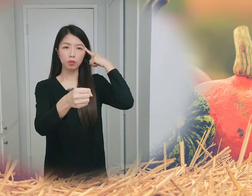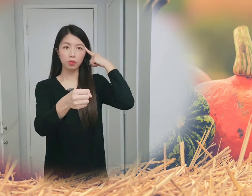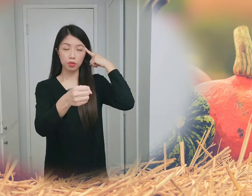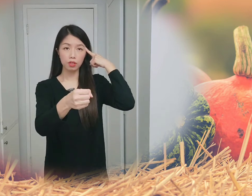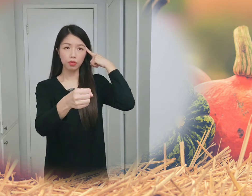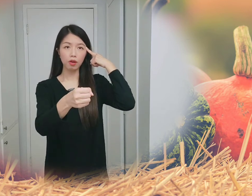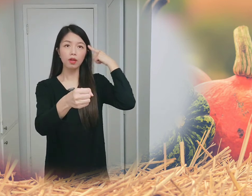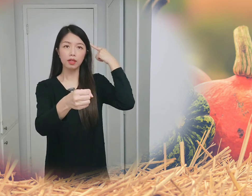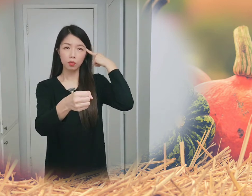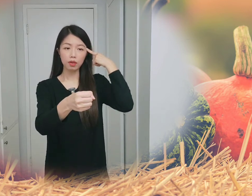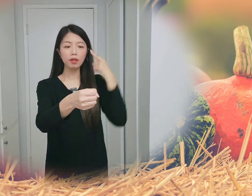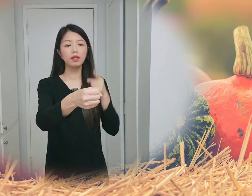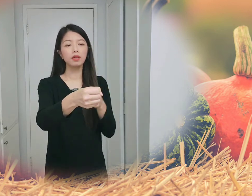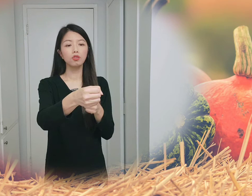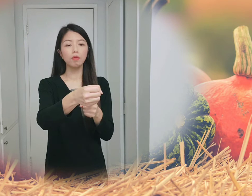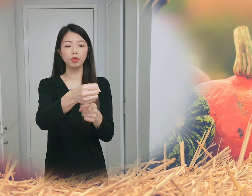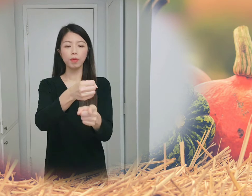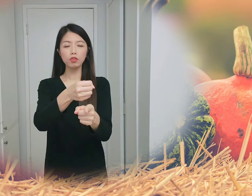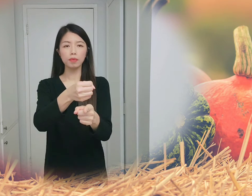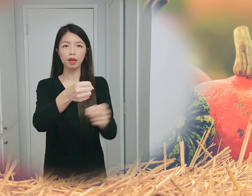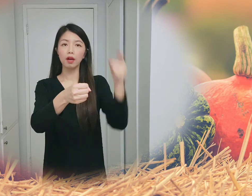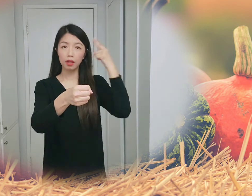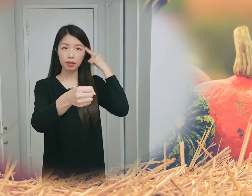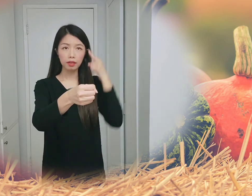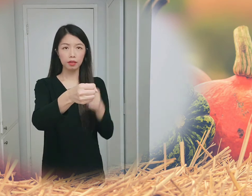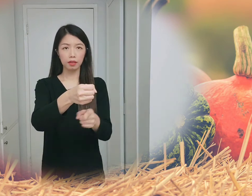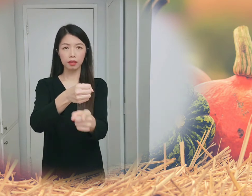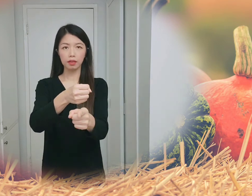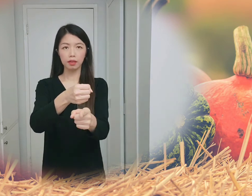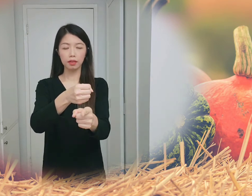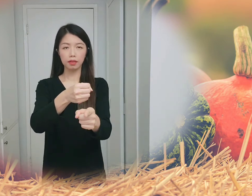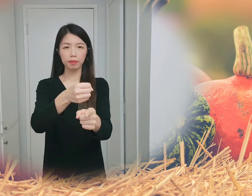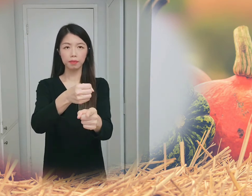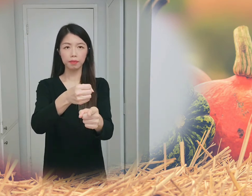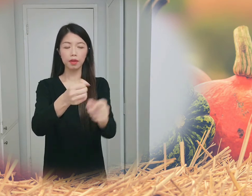주먹 쥐시고요. 이 손을 이 주먹 밑으로 빼주시면 돼요. 뜻,